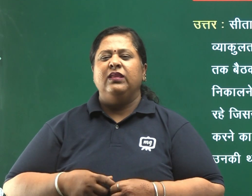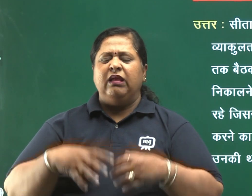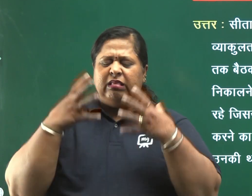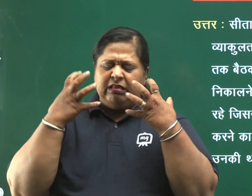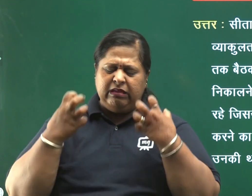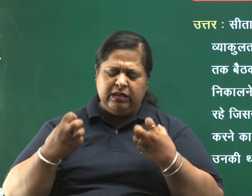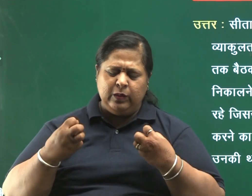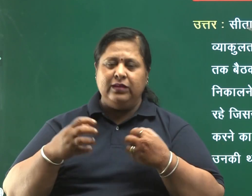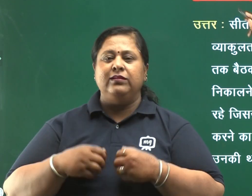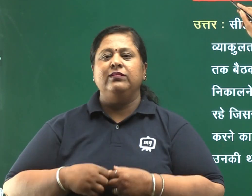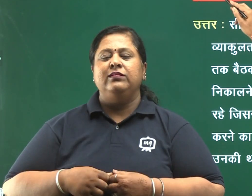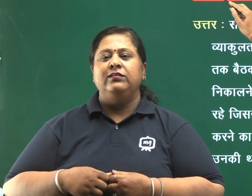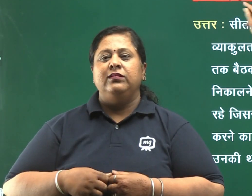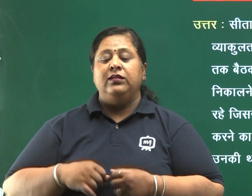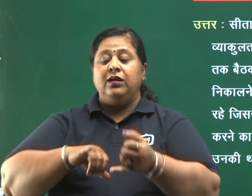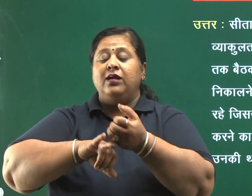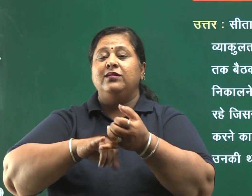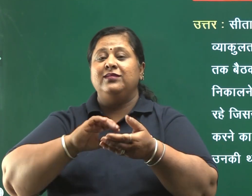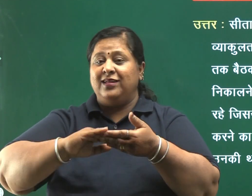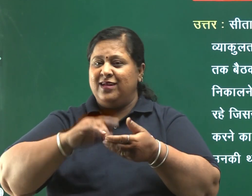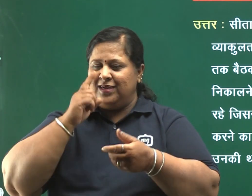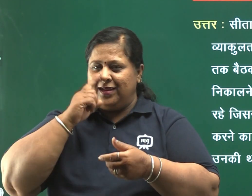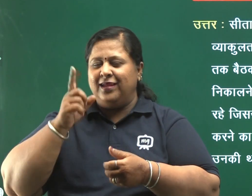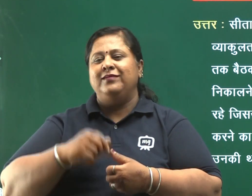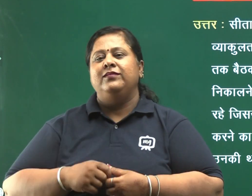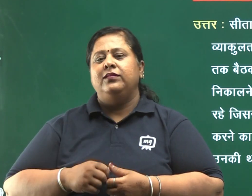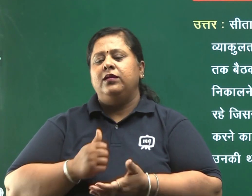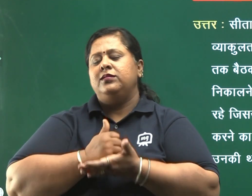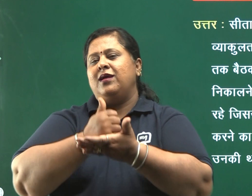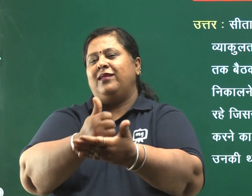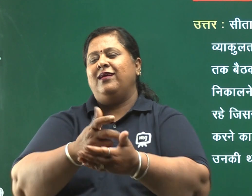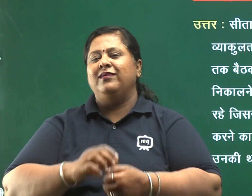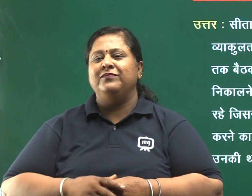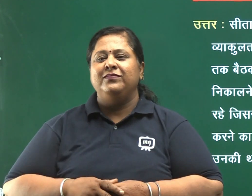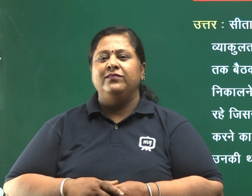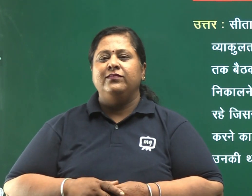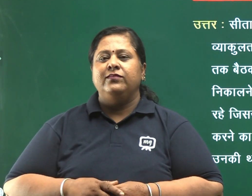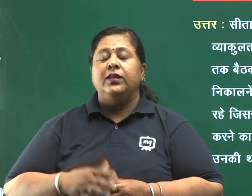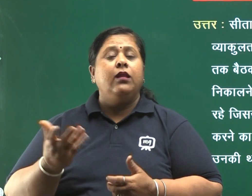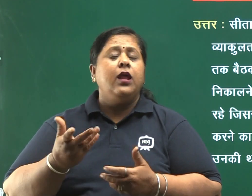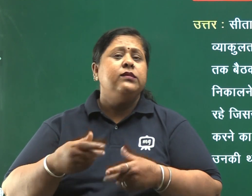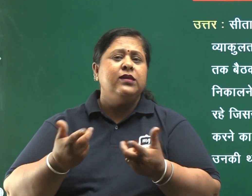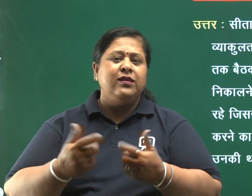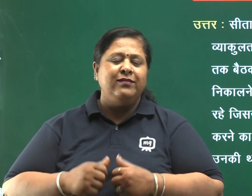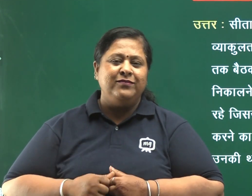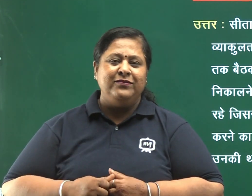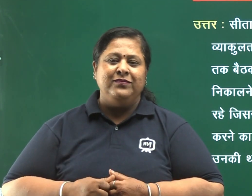थकी हुई सीता जी की सहायता कैसे